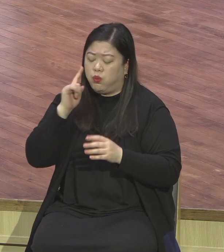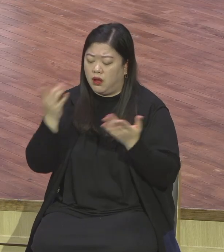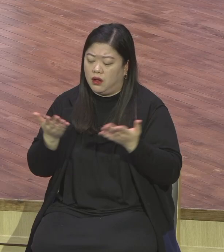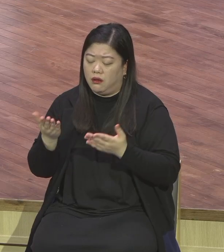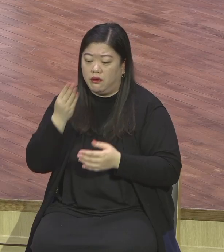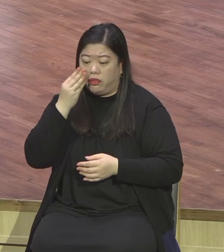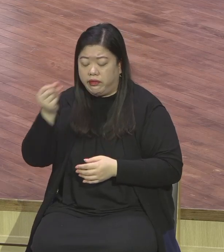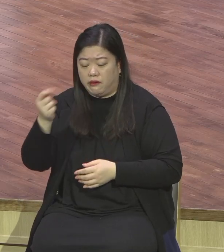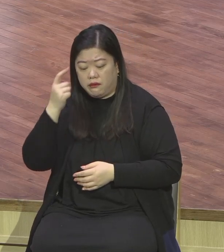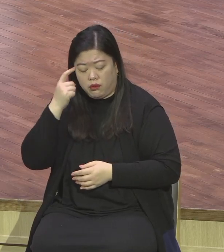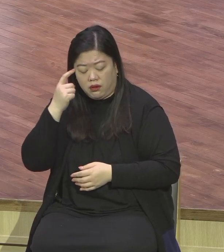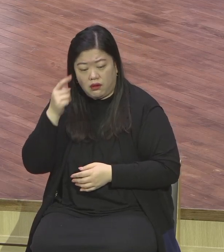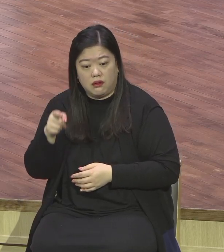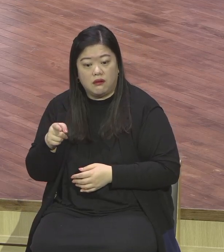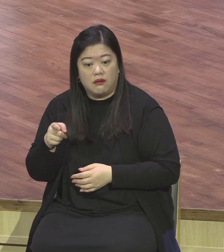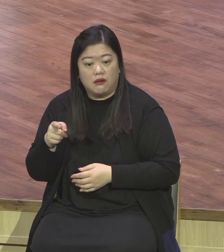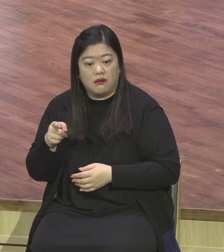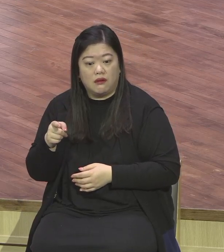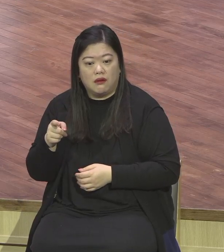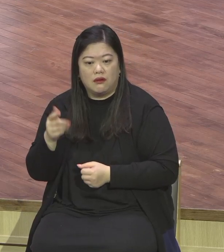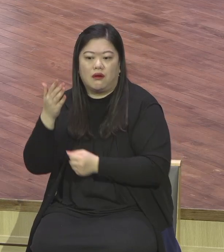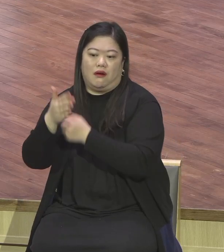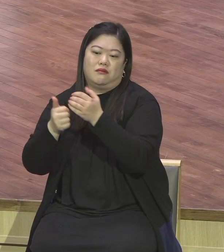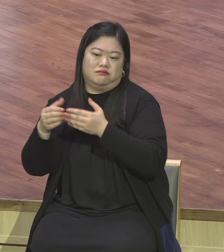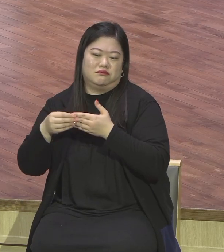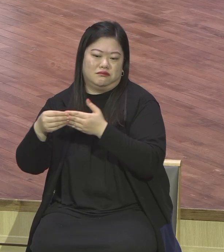감사하는 사람은 그랬습니다